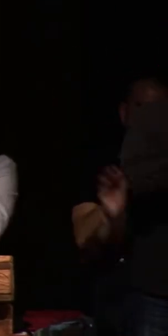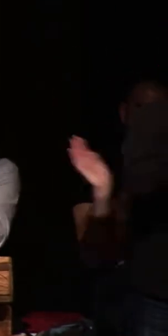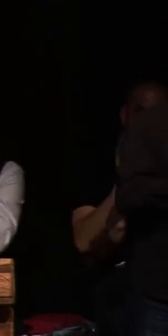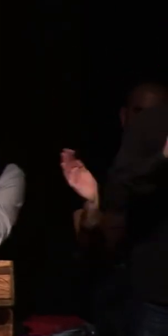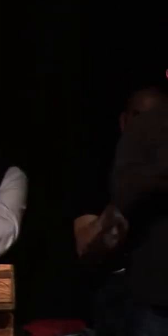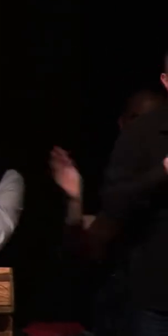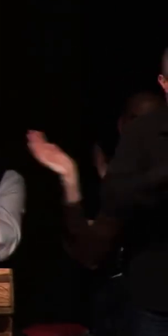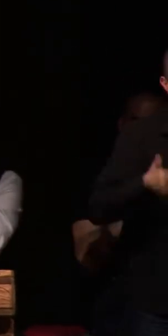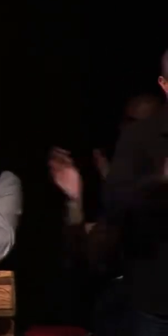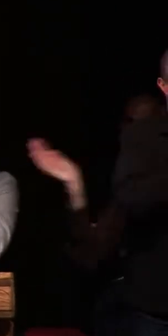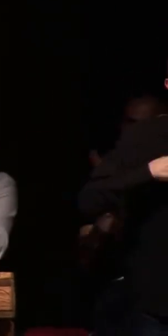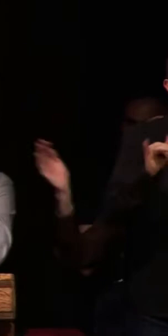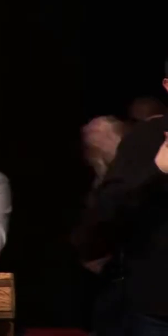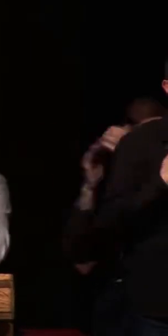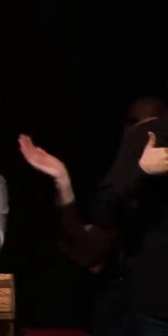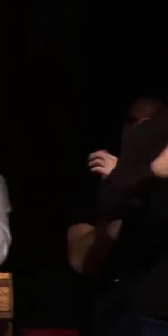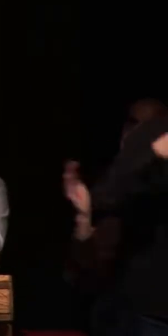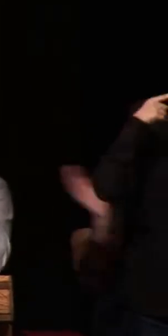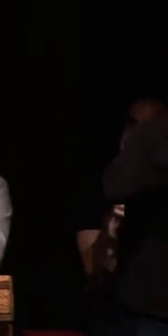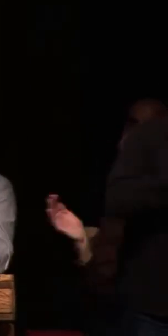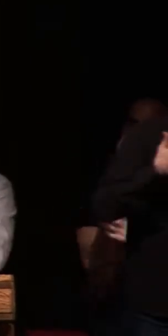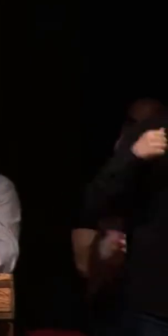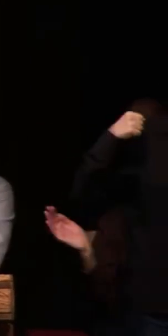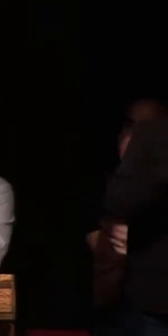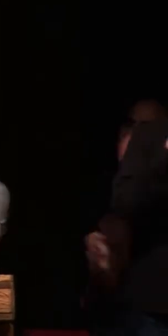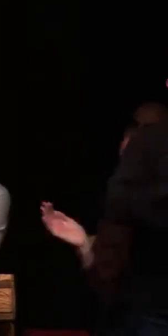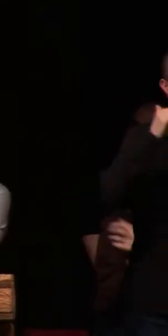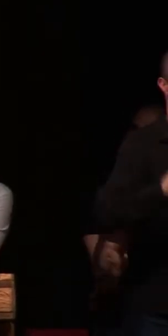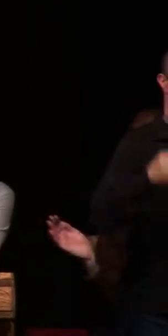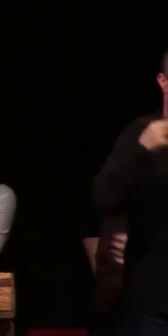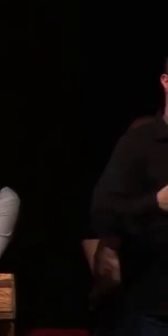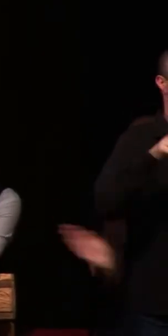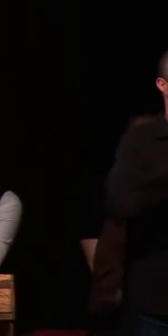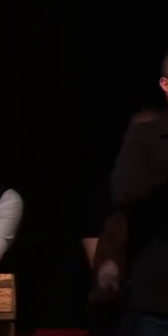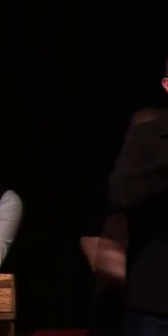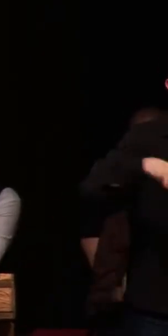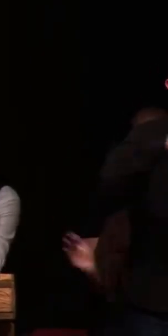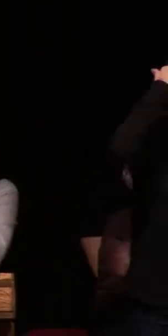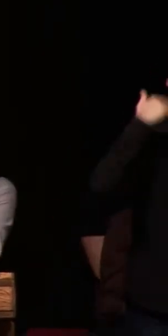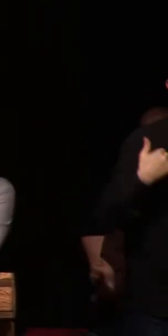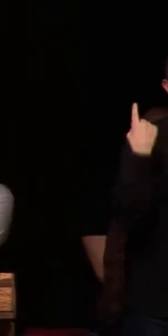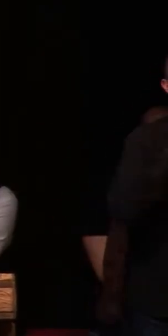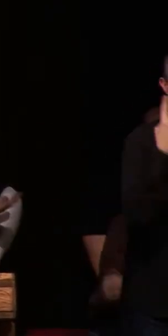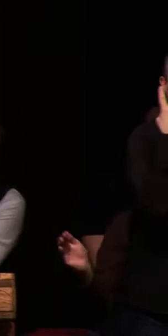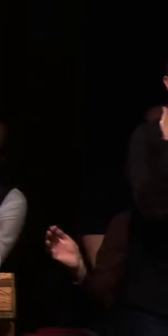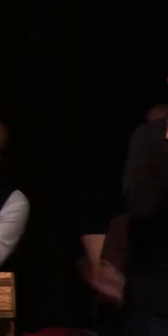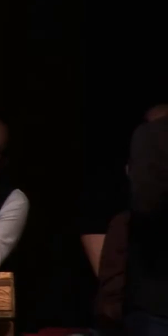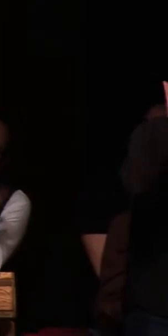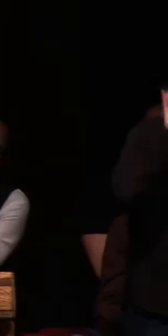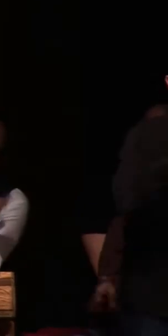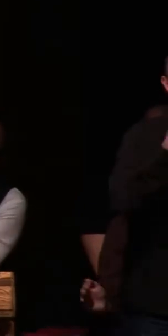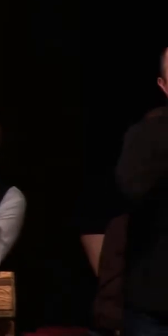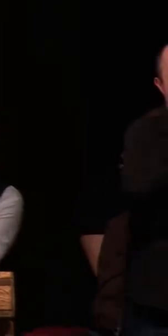volem la independència, i en l'àmbit socioeconòmic volem la màxima justícia social pel nostre poble, perquè un país és la